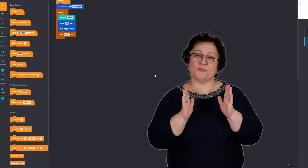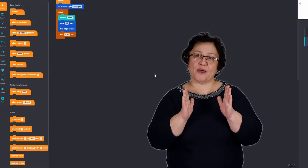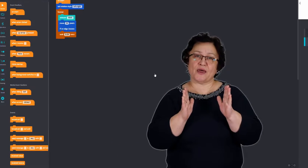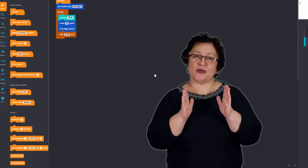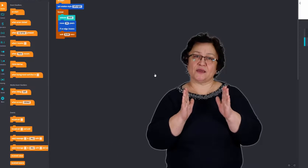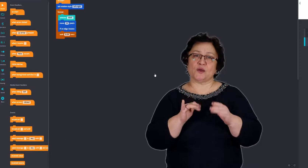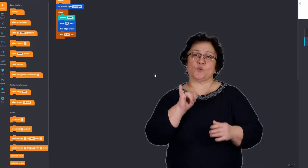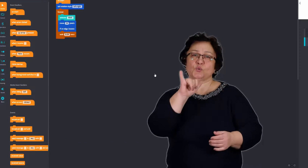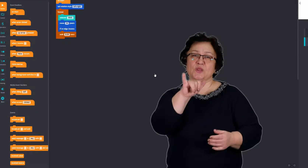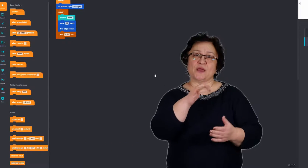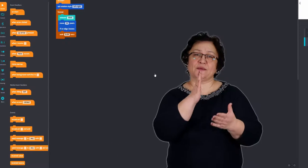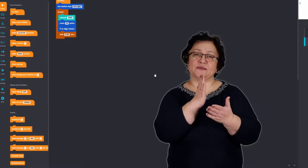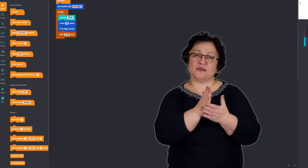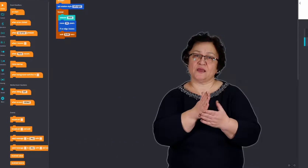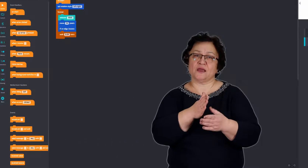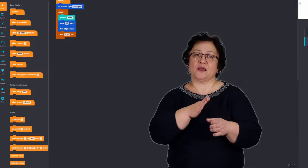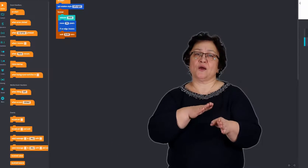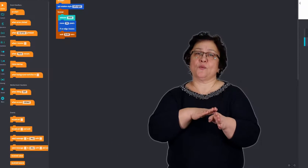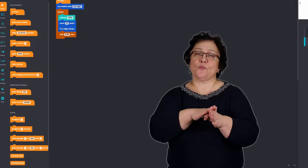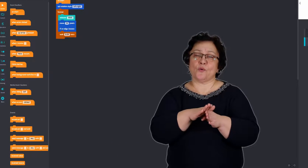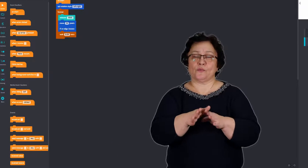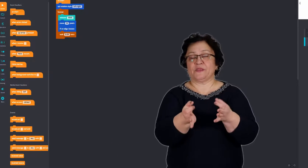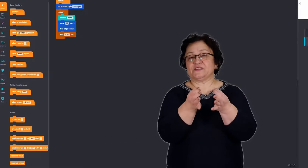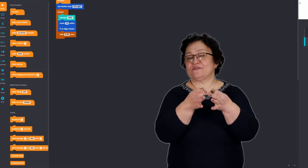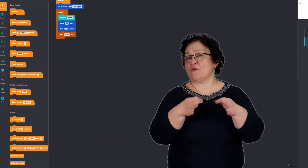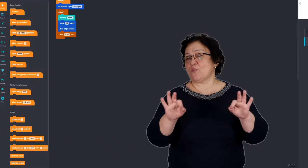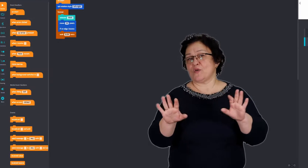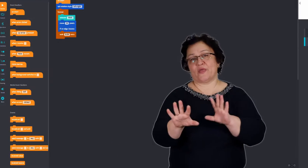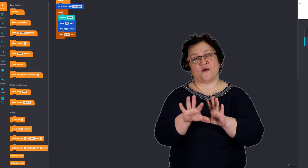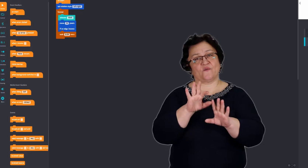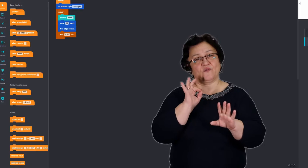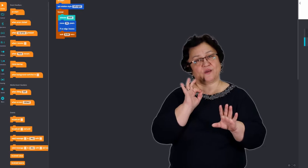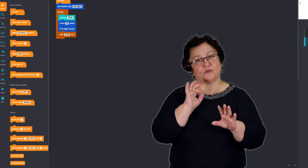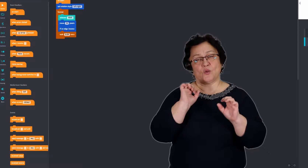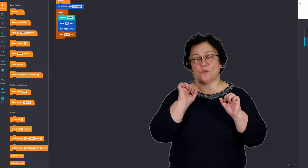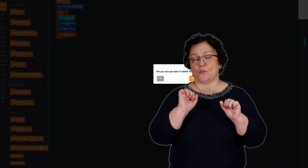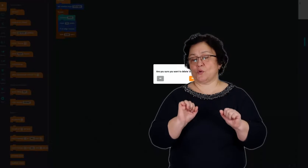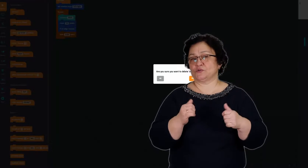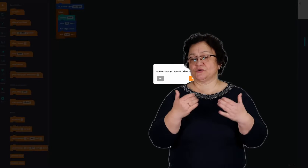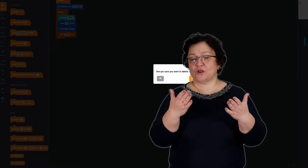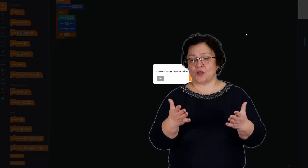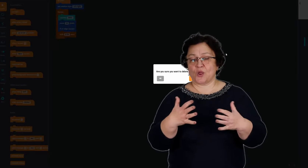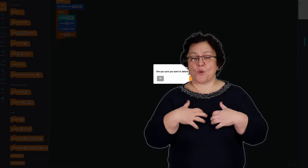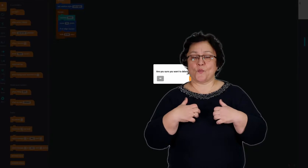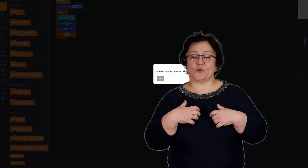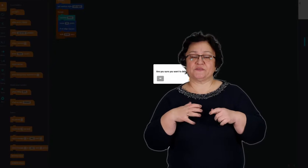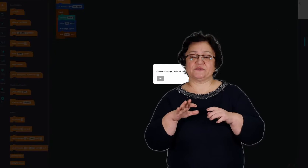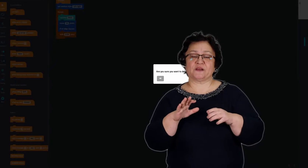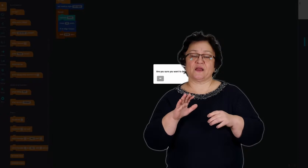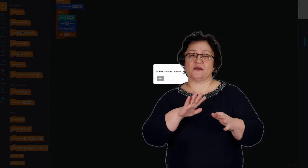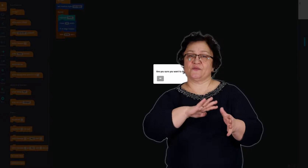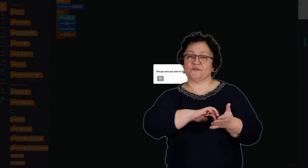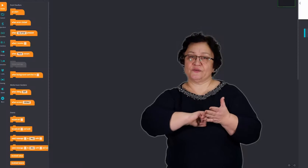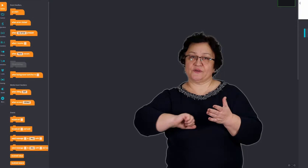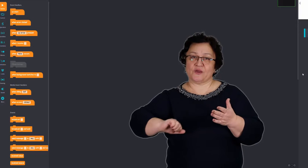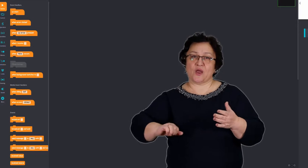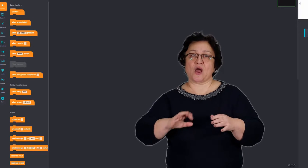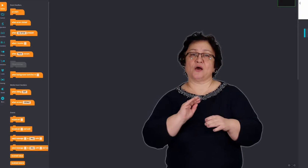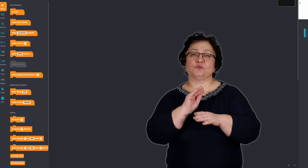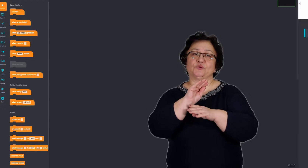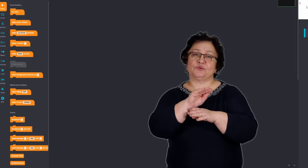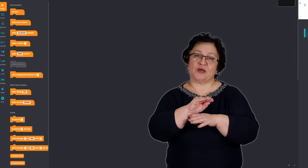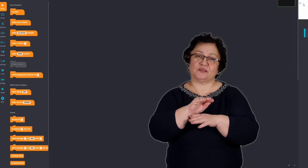Тепер в тебе є повна свобода вибору. Можеш видалити монстрика та